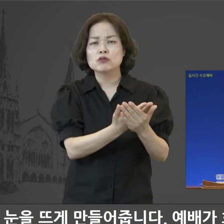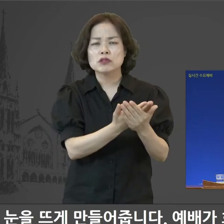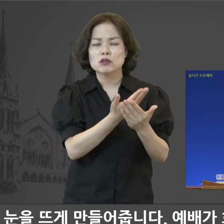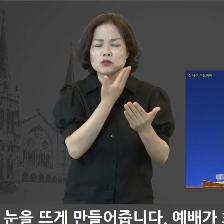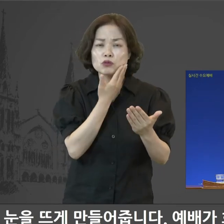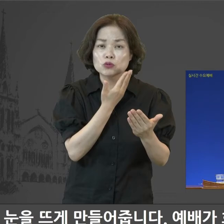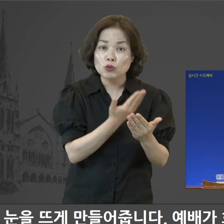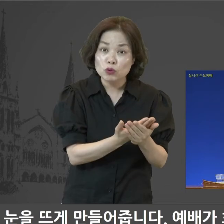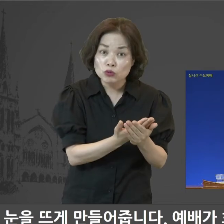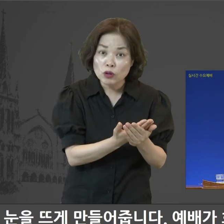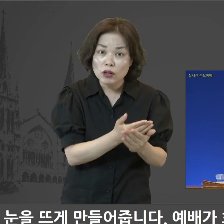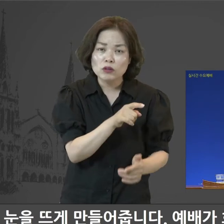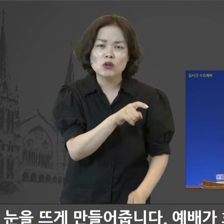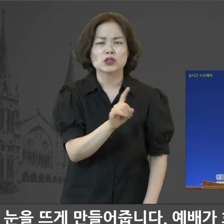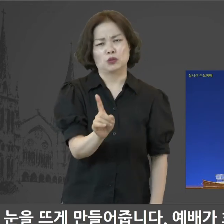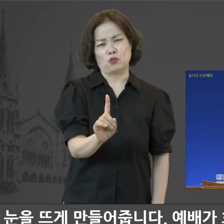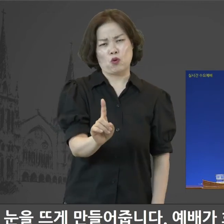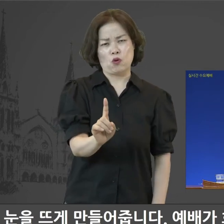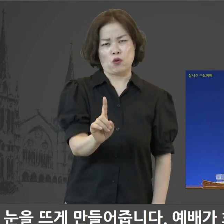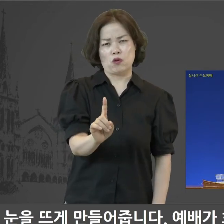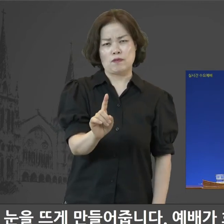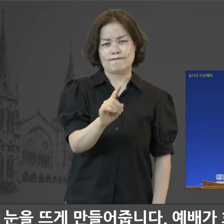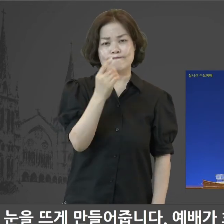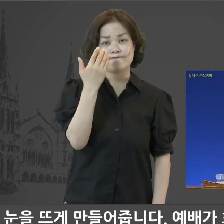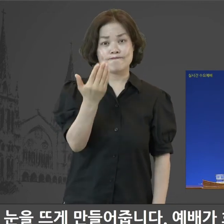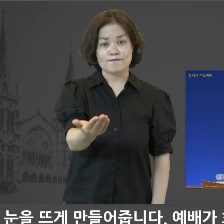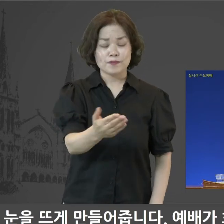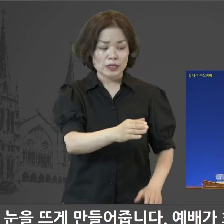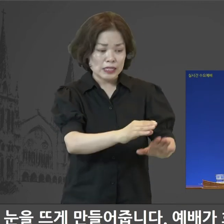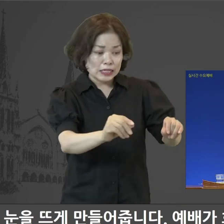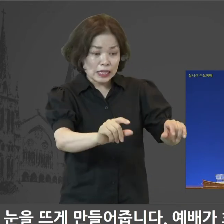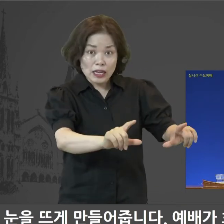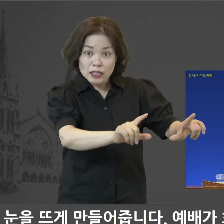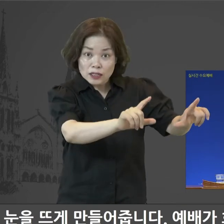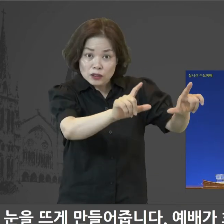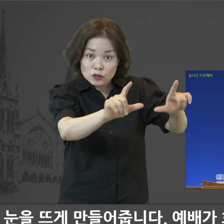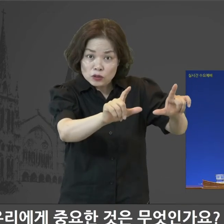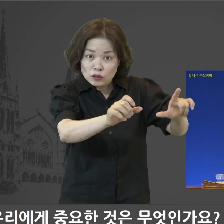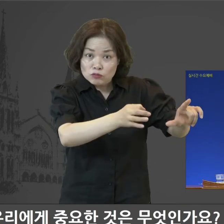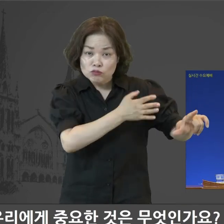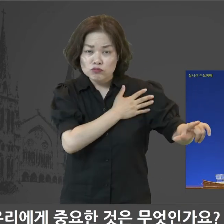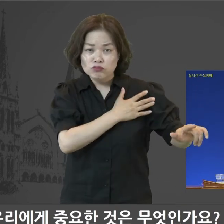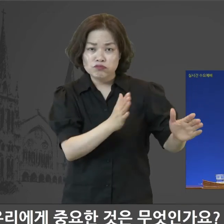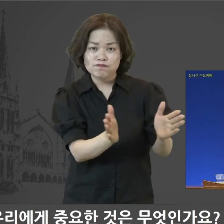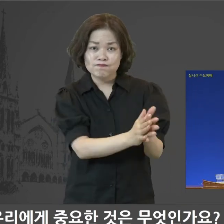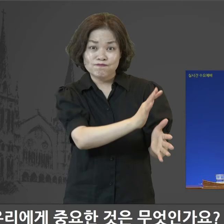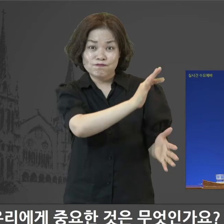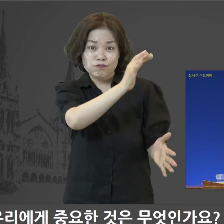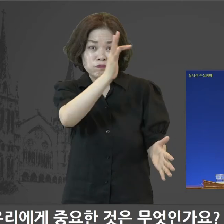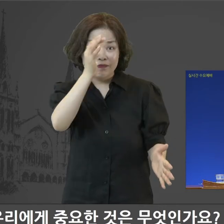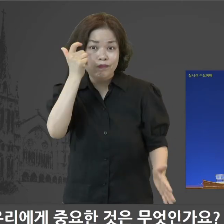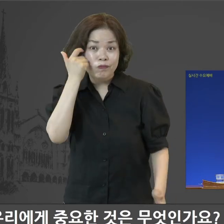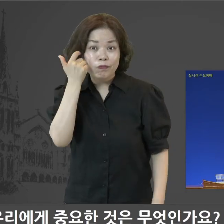소중한 것이 무엇입니까? 이 땅에서 누리는 부귀영화입니까?